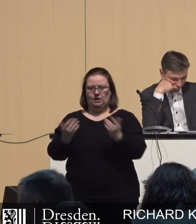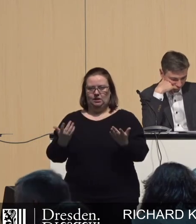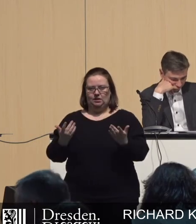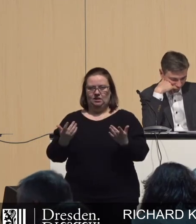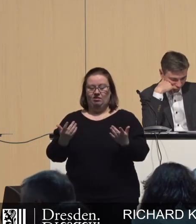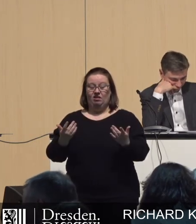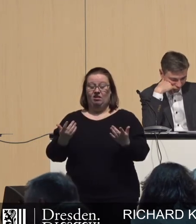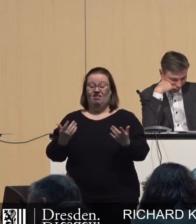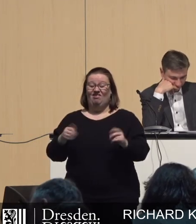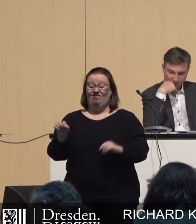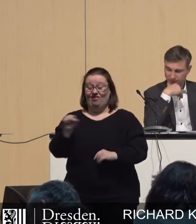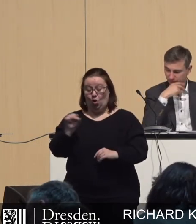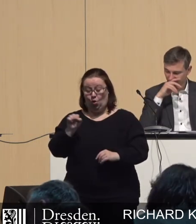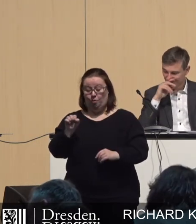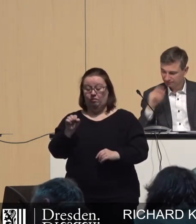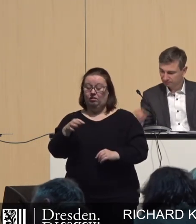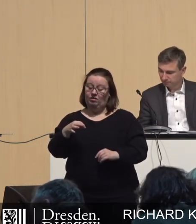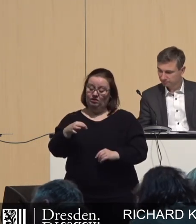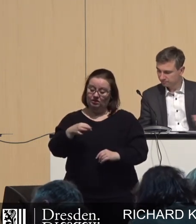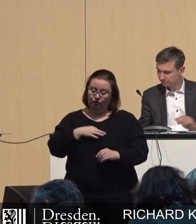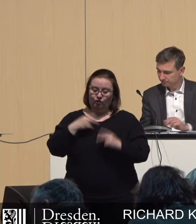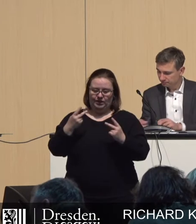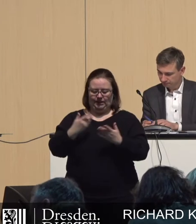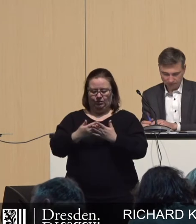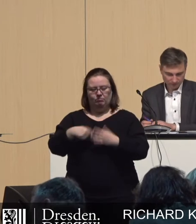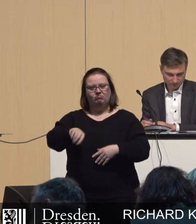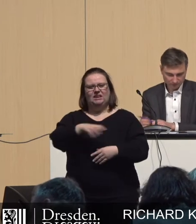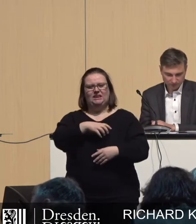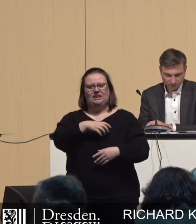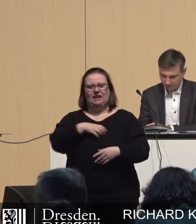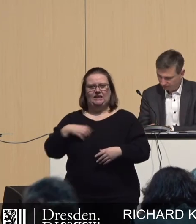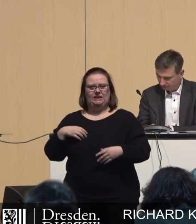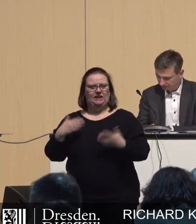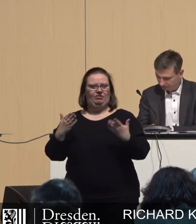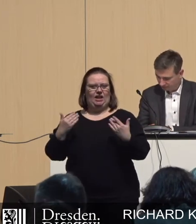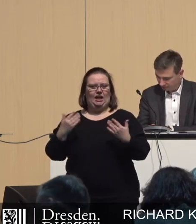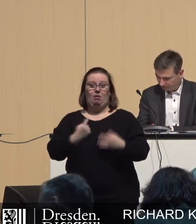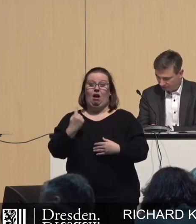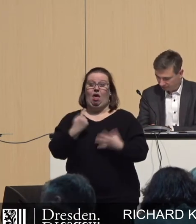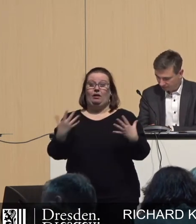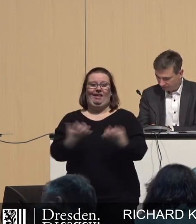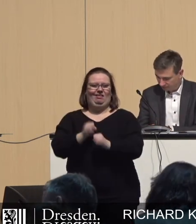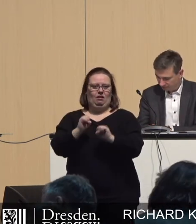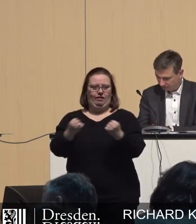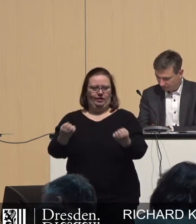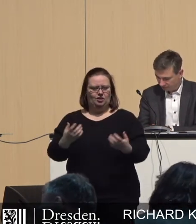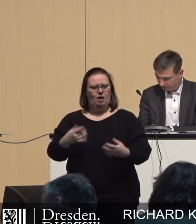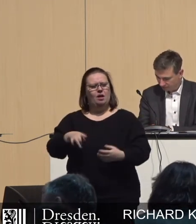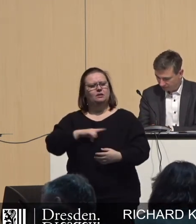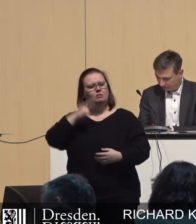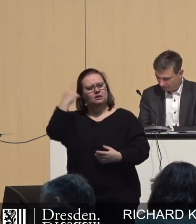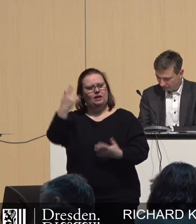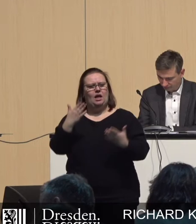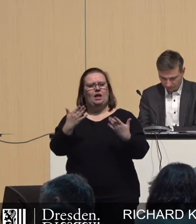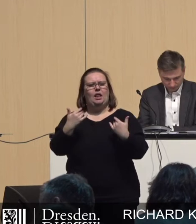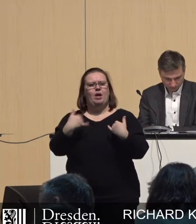für wesentlich. Wir werden zwar aus Dresden das Klima nicht alleine retten, aber ich glaube,